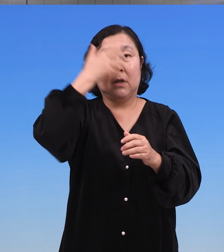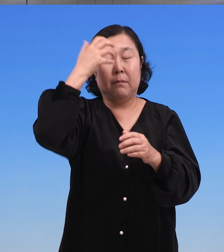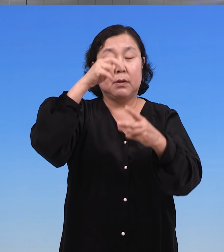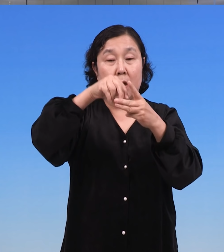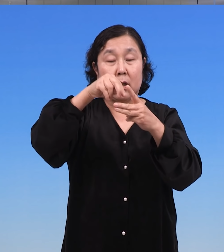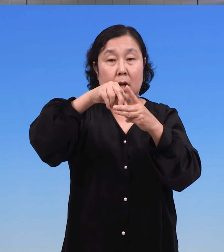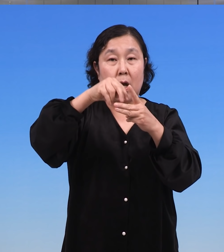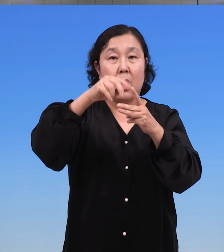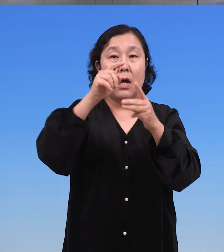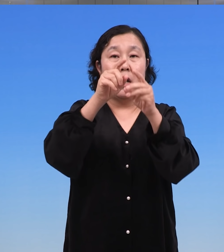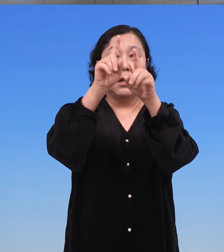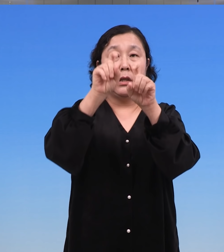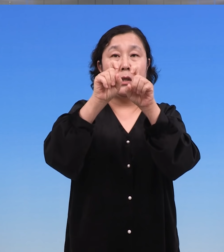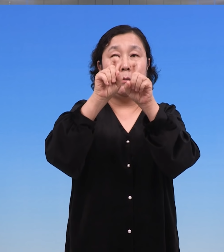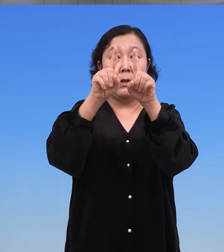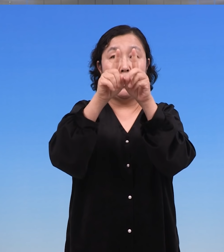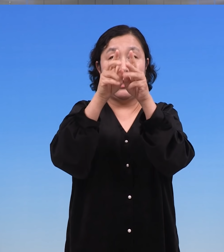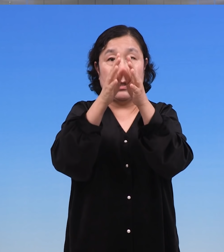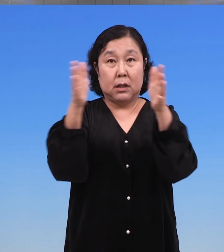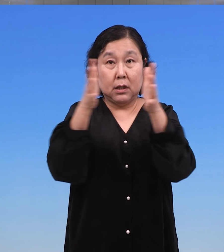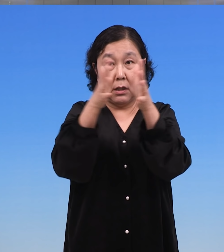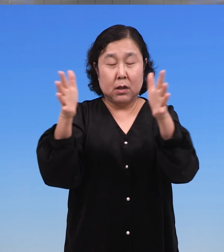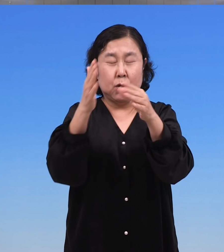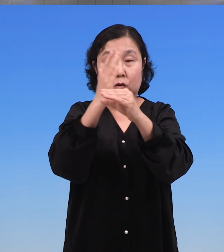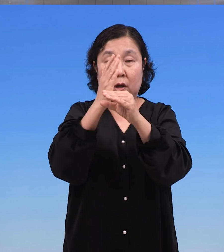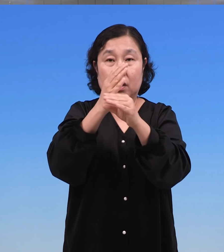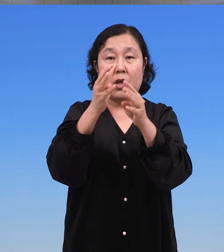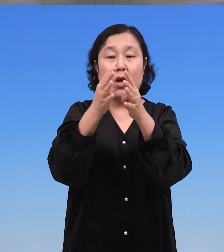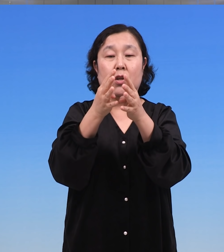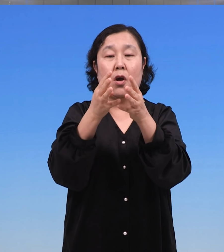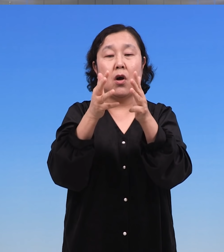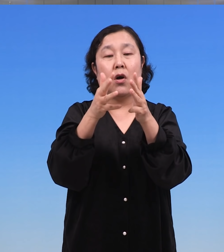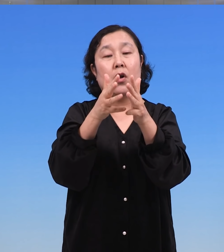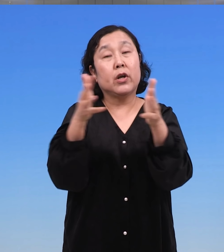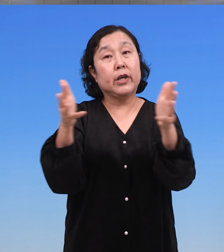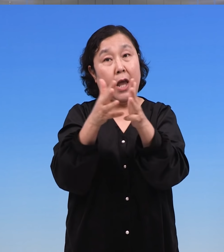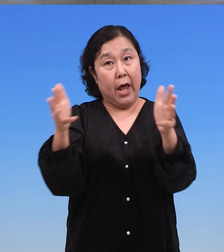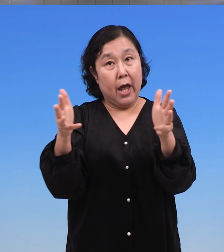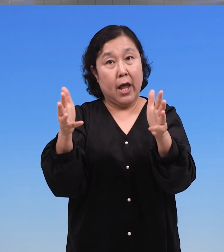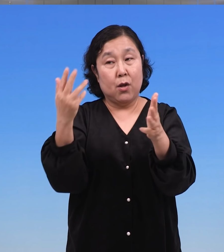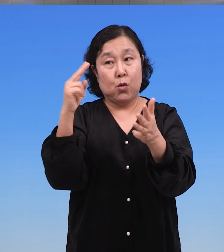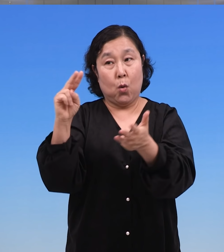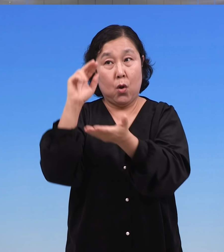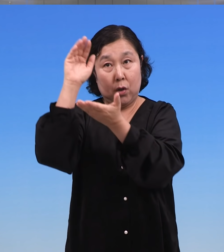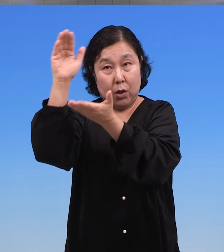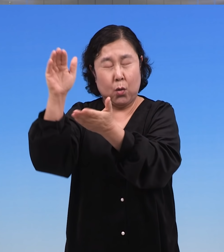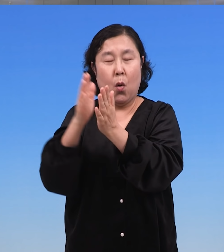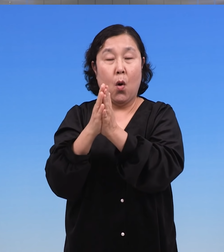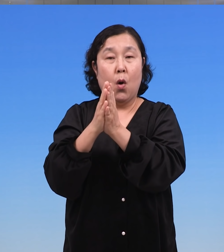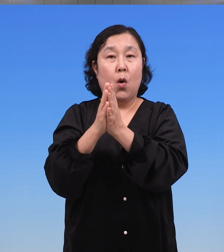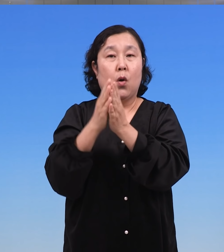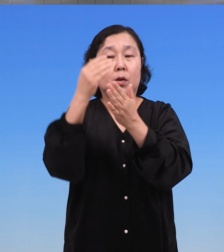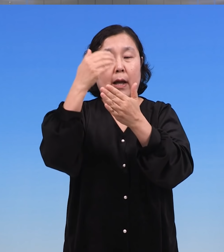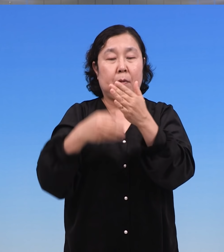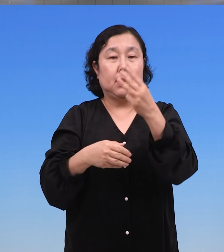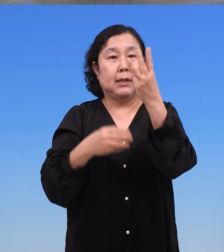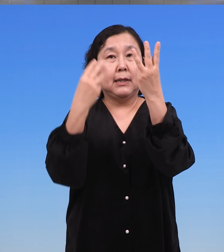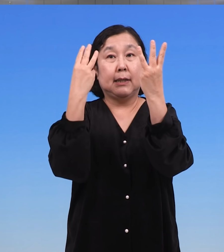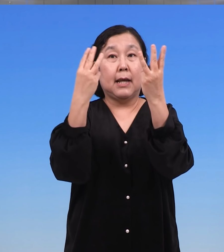11층 건물 중에서 우선 8개 층을 환원할 예정이고요. 나머지 3개 층과 옥상에